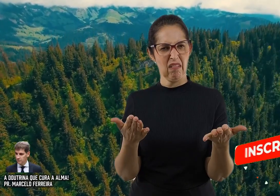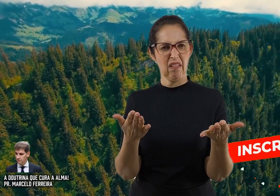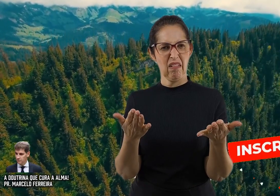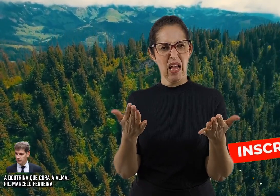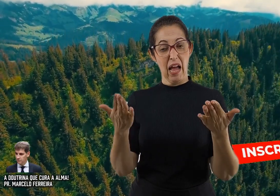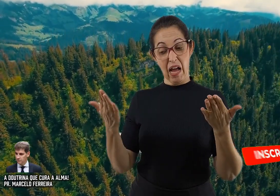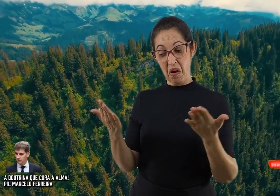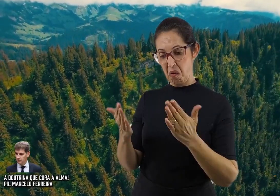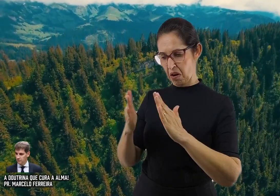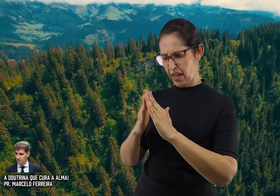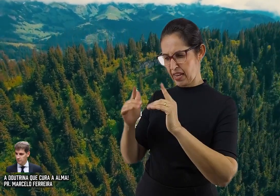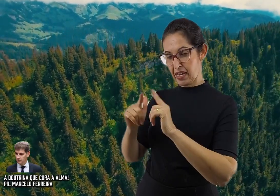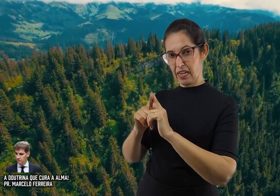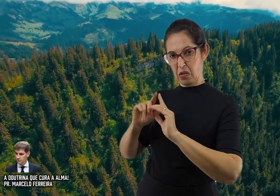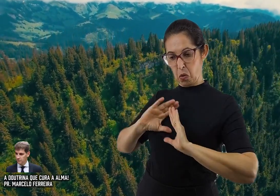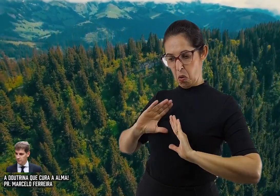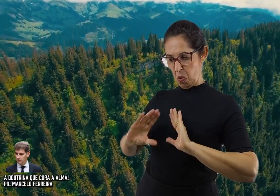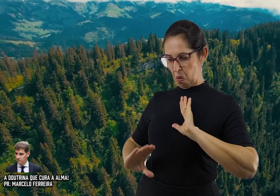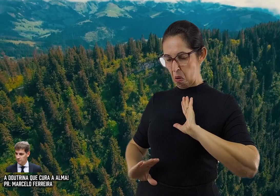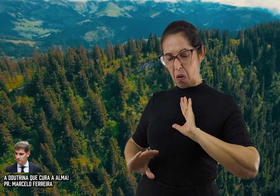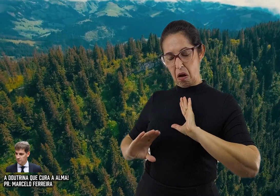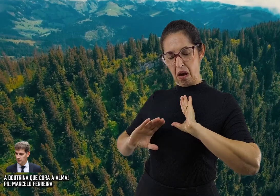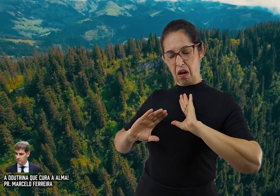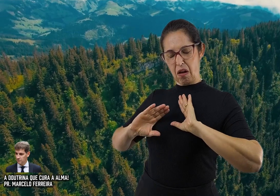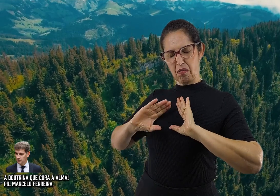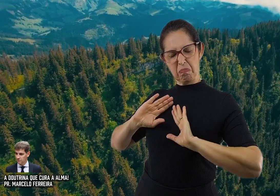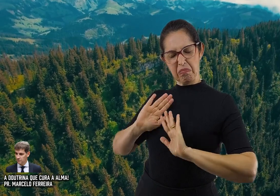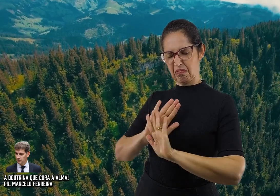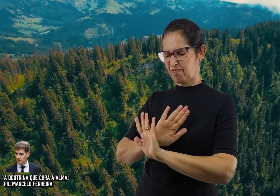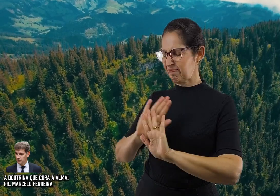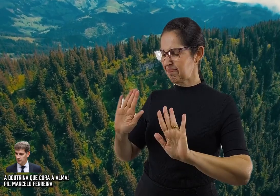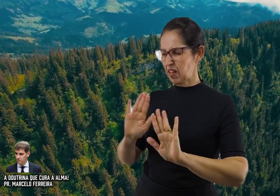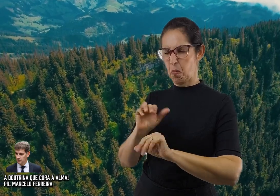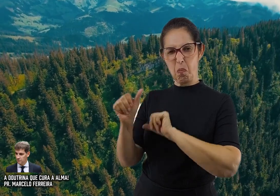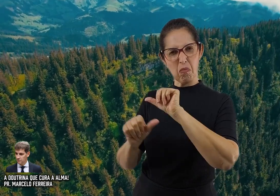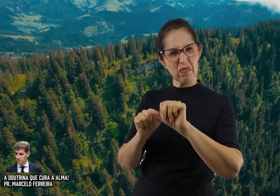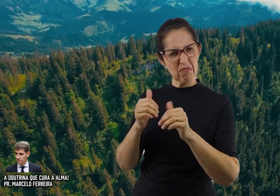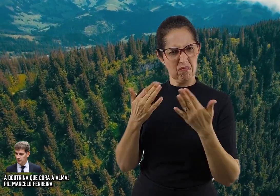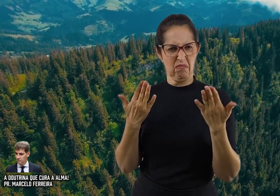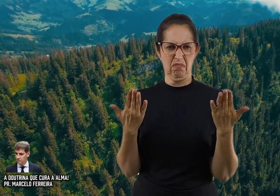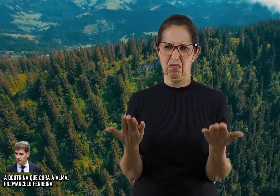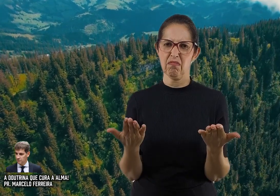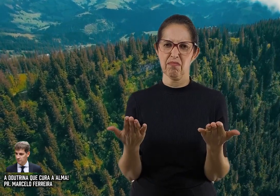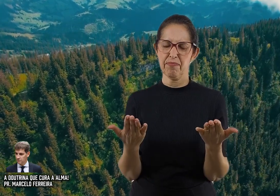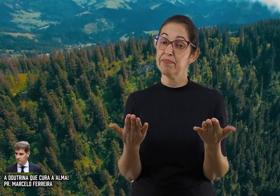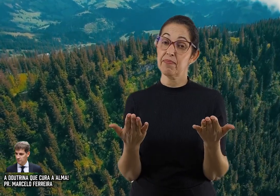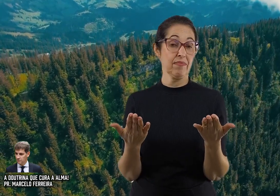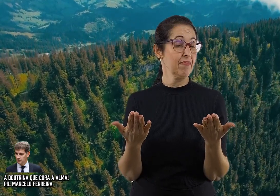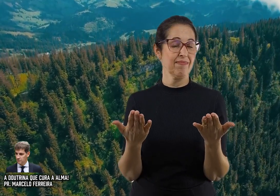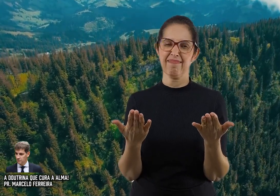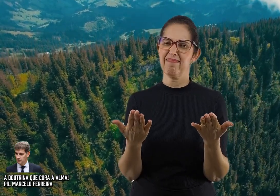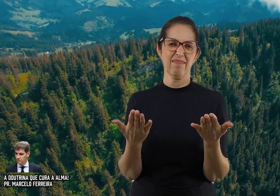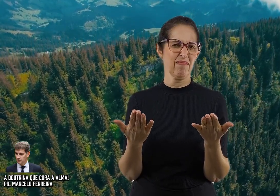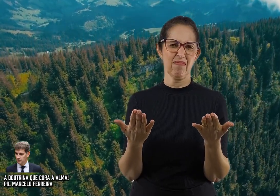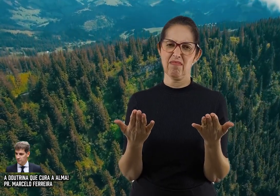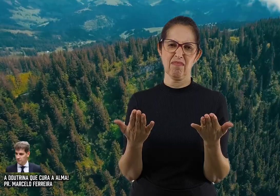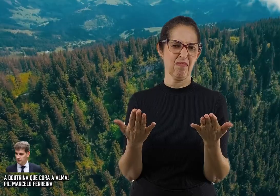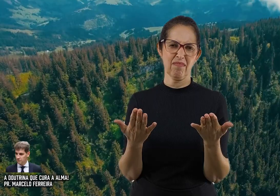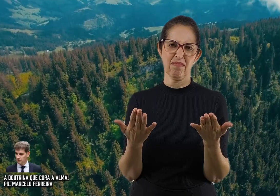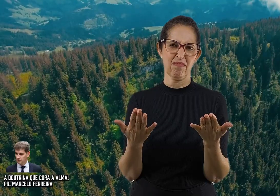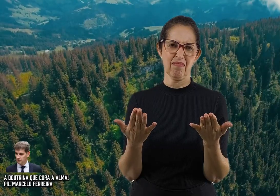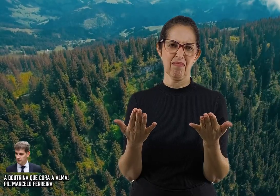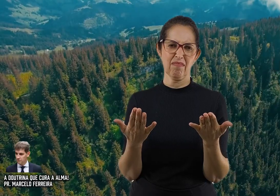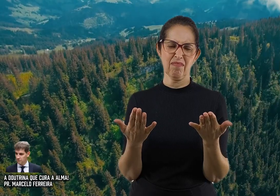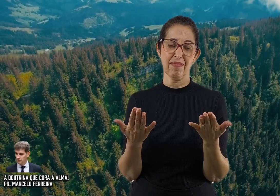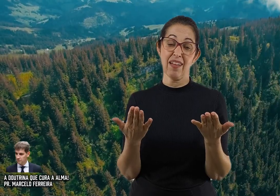É cada um por si e todos por um. Não existe. Doutrina, elas